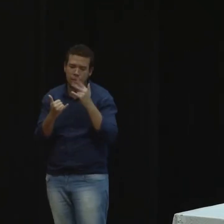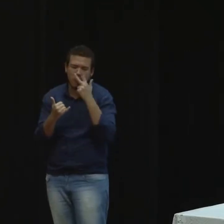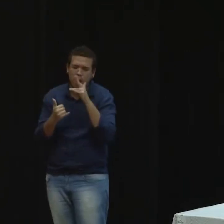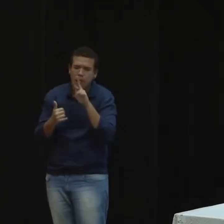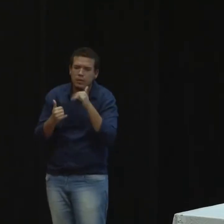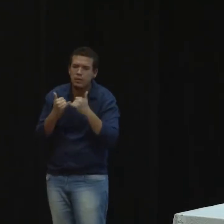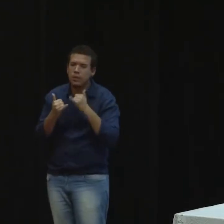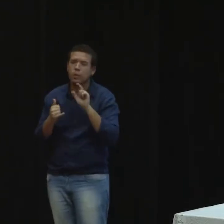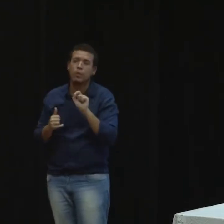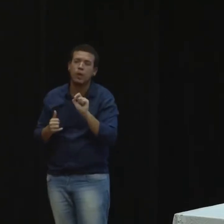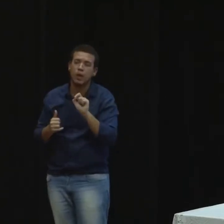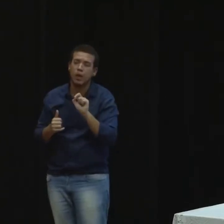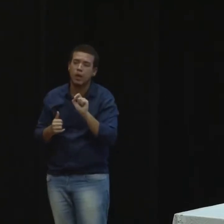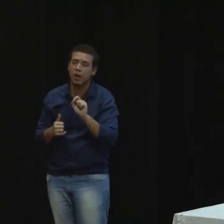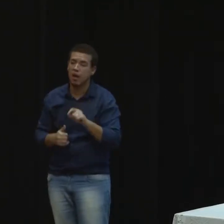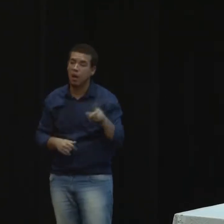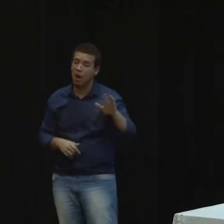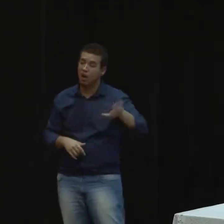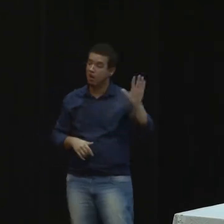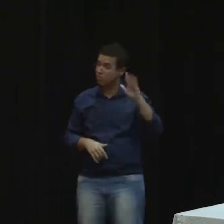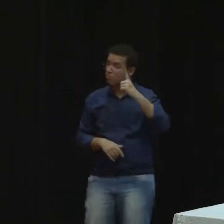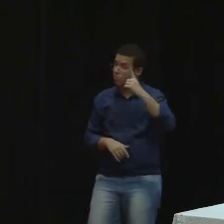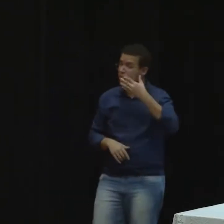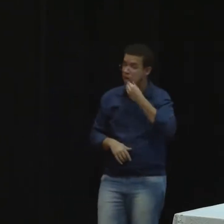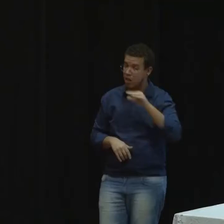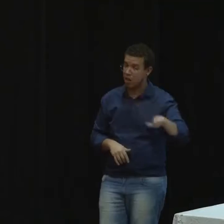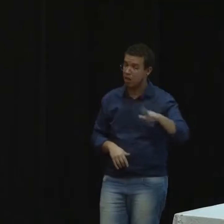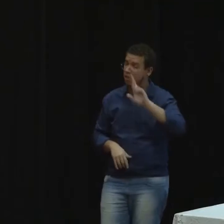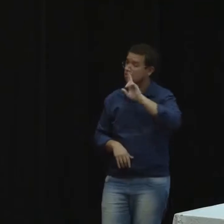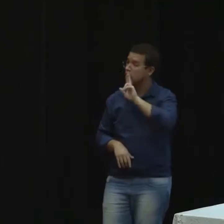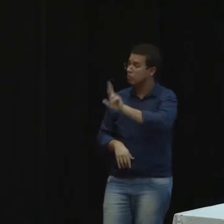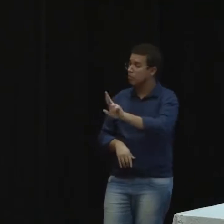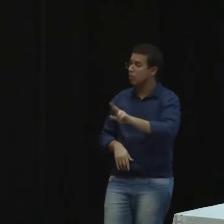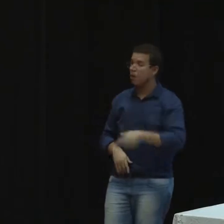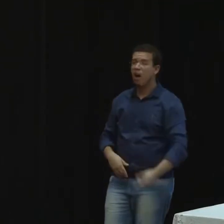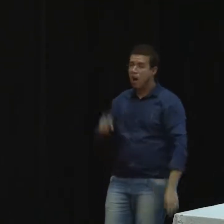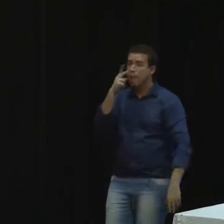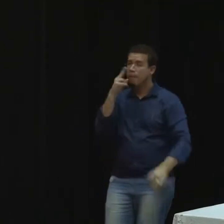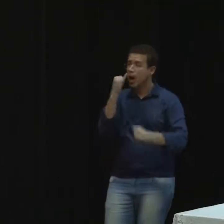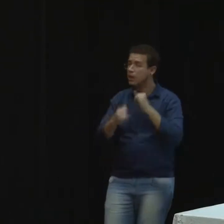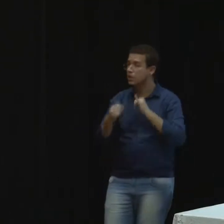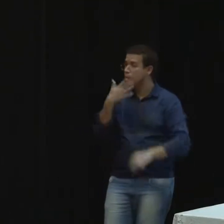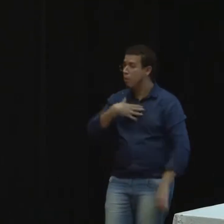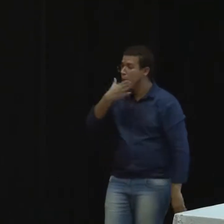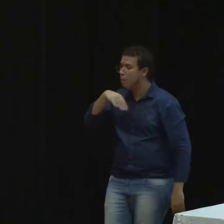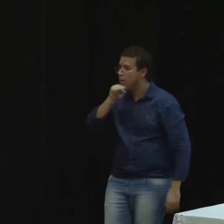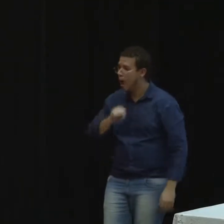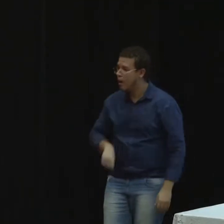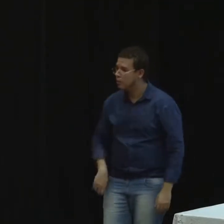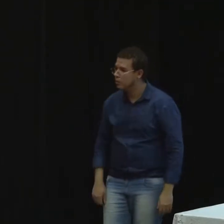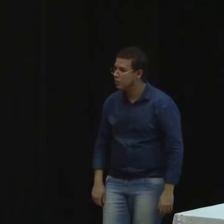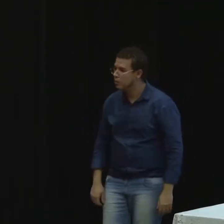de semelhante, de história de vida deles. E um dos meninos respondeu: parece com o meu